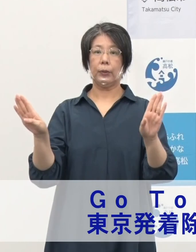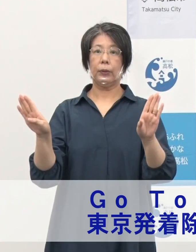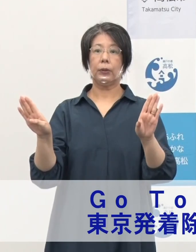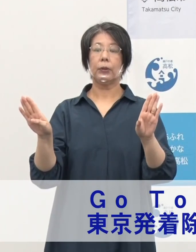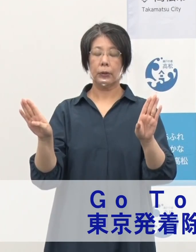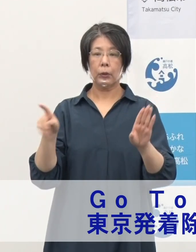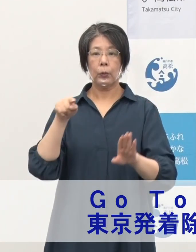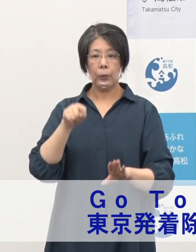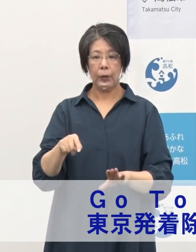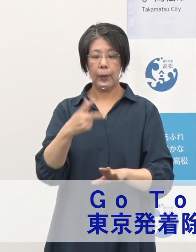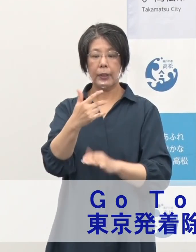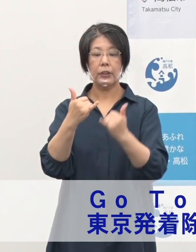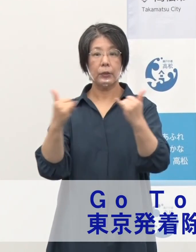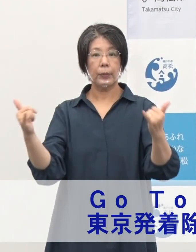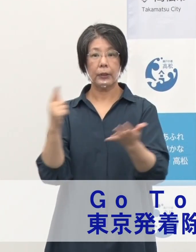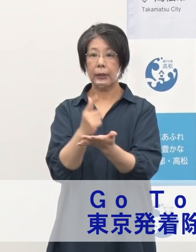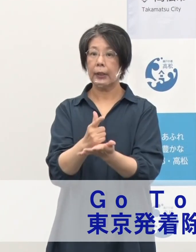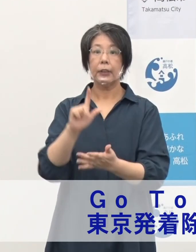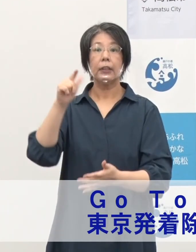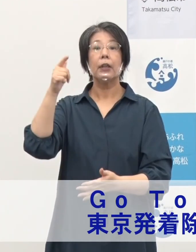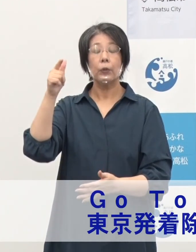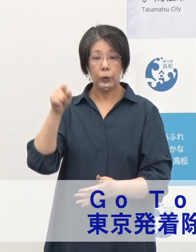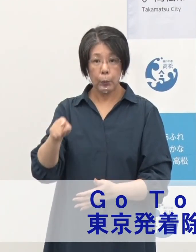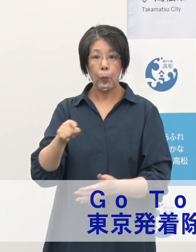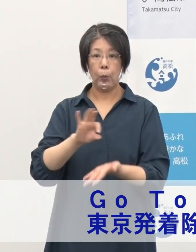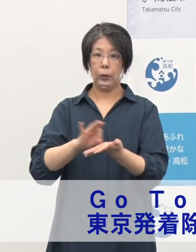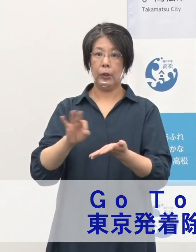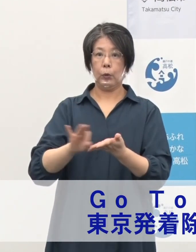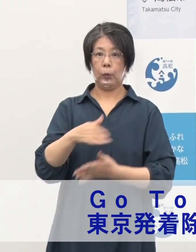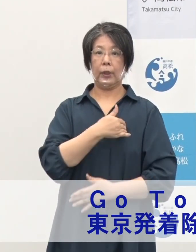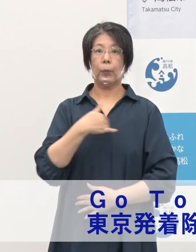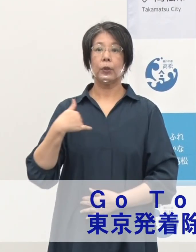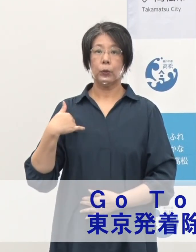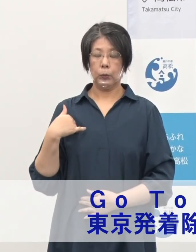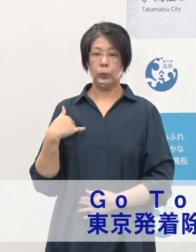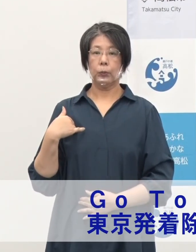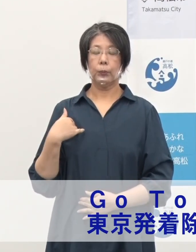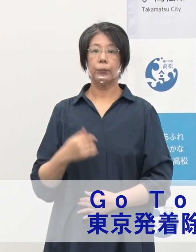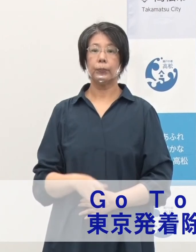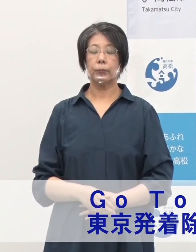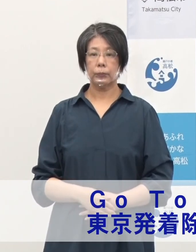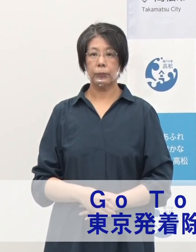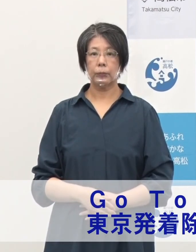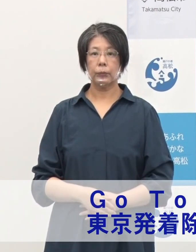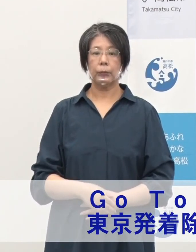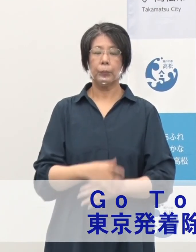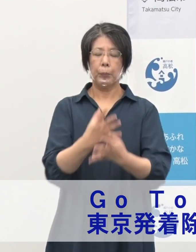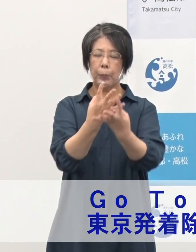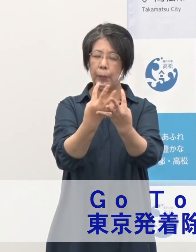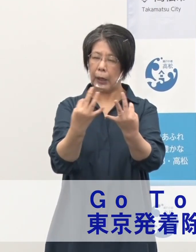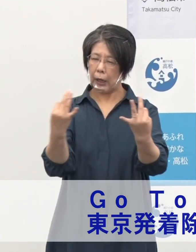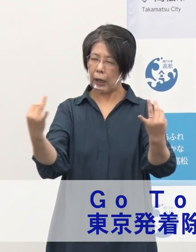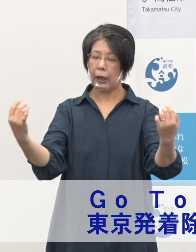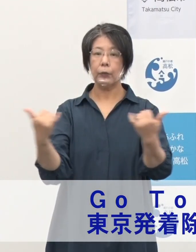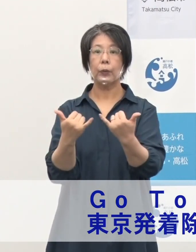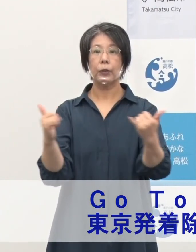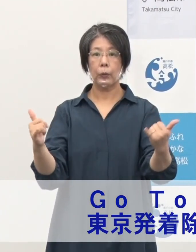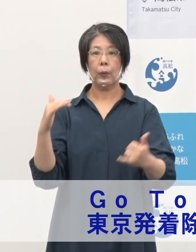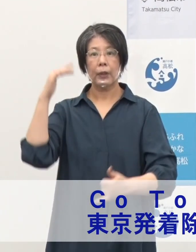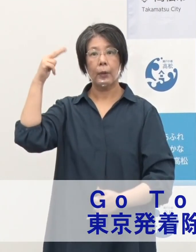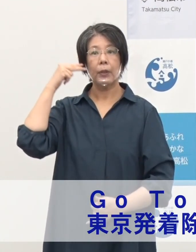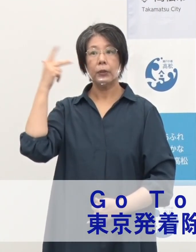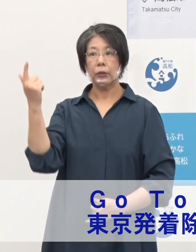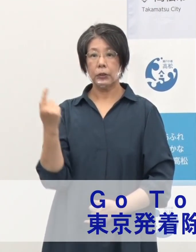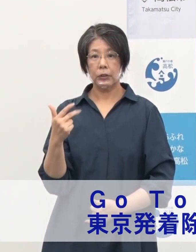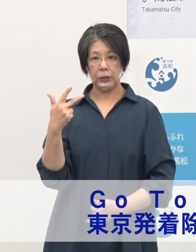たはは市民でなくてもご利用いただけるということでございますので多くの皆様が高松に来て